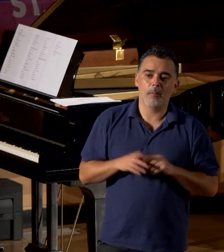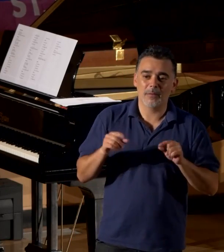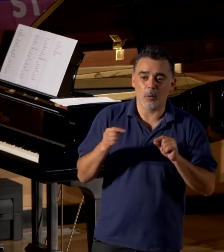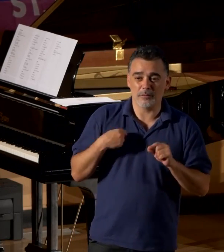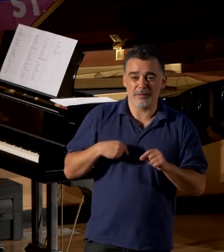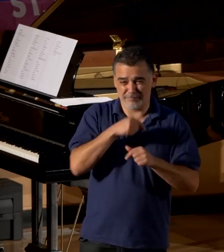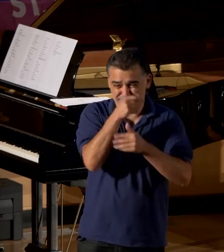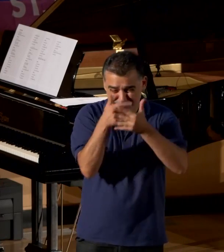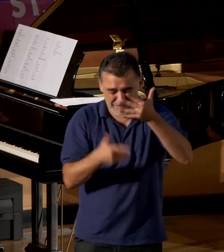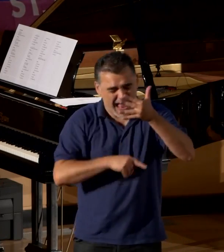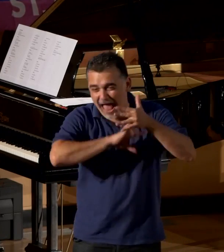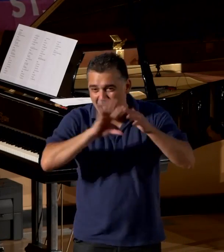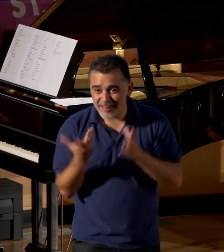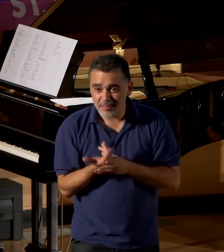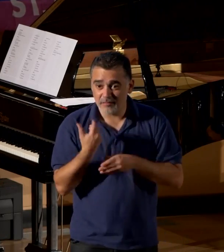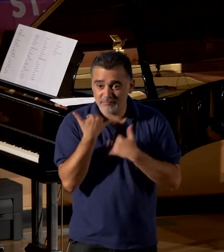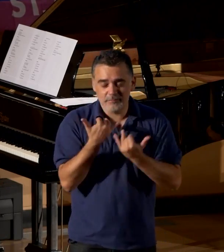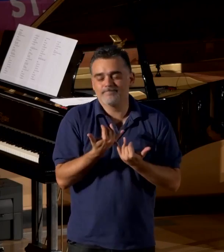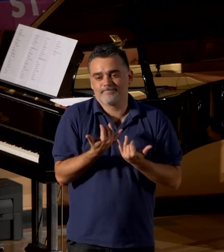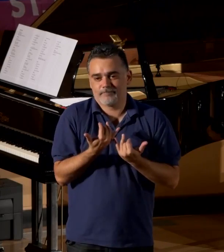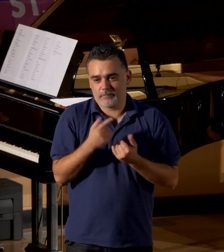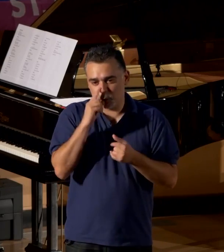wenige Punkte eingehen